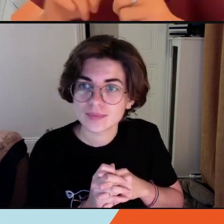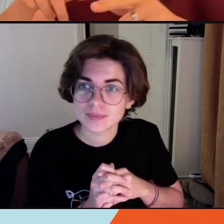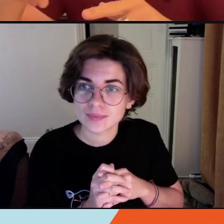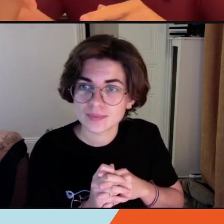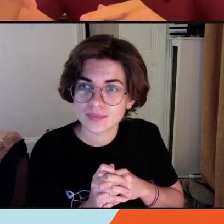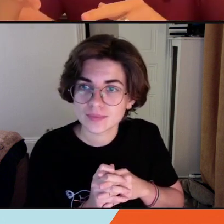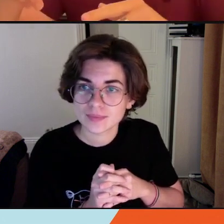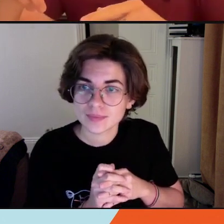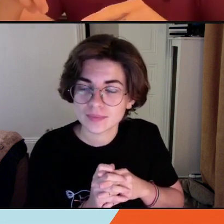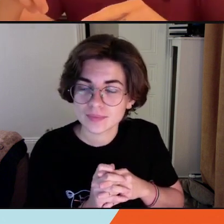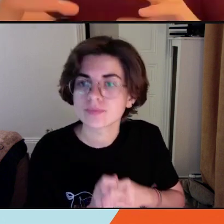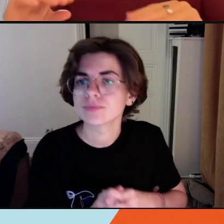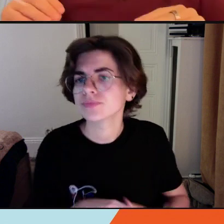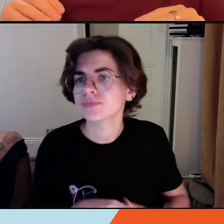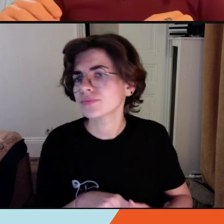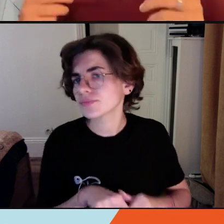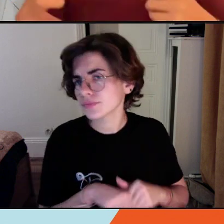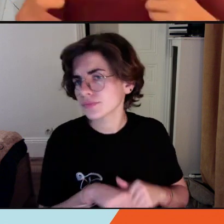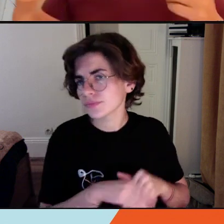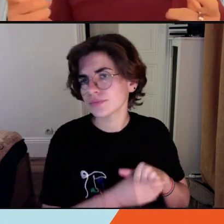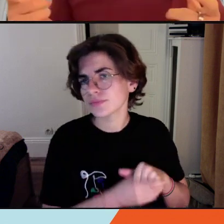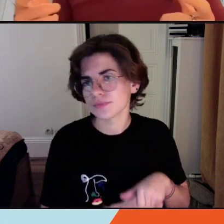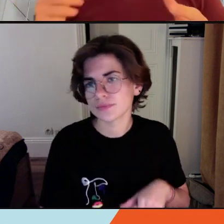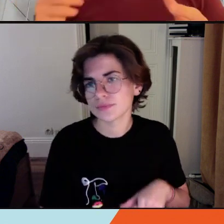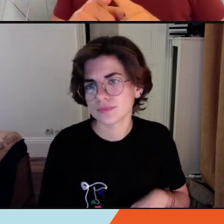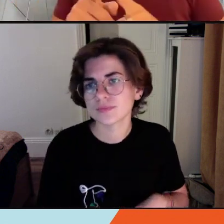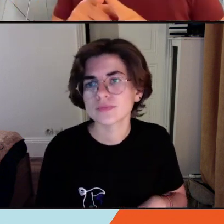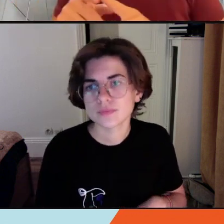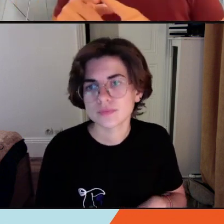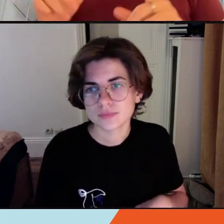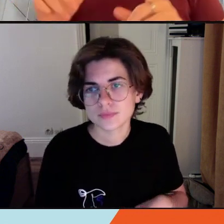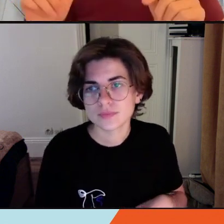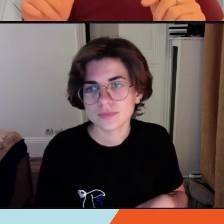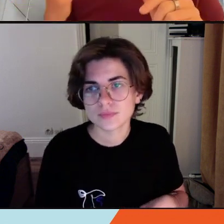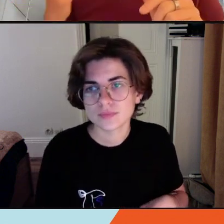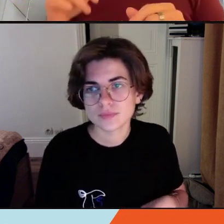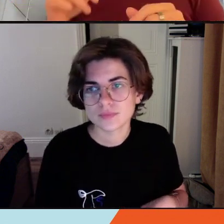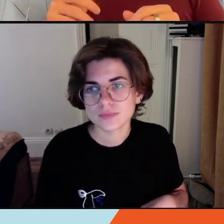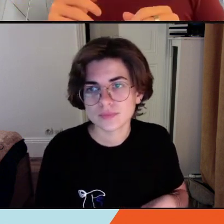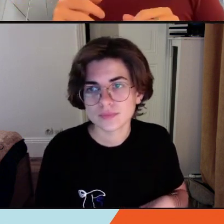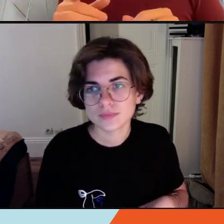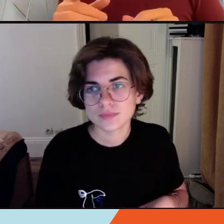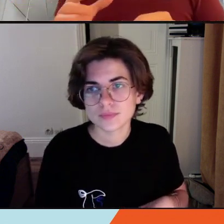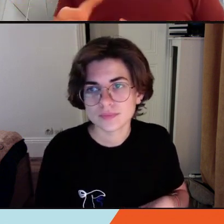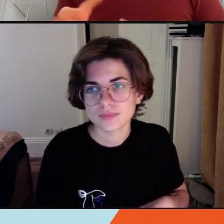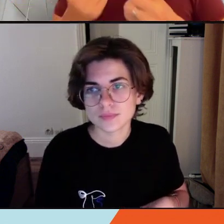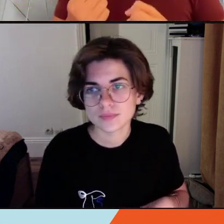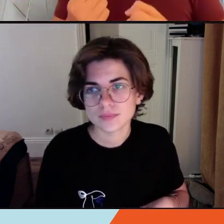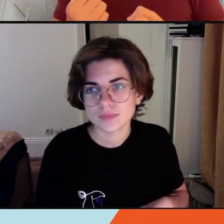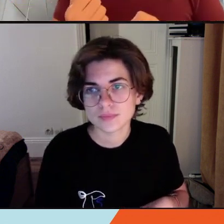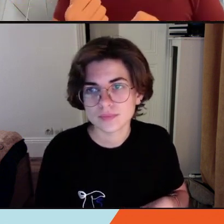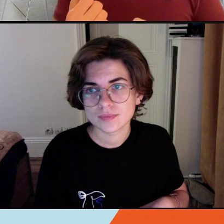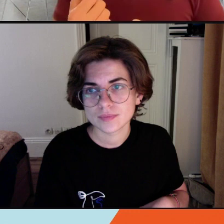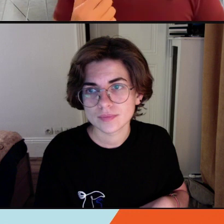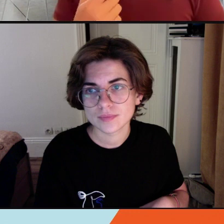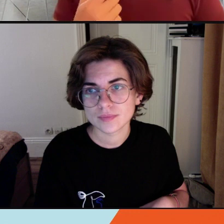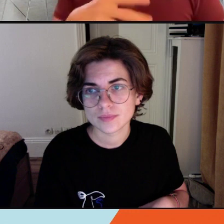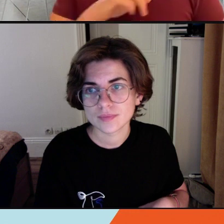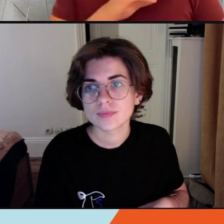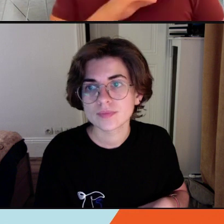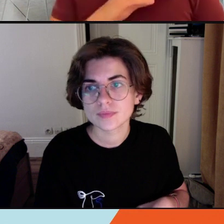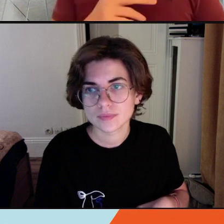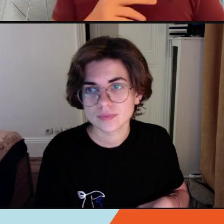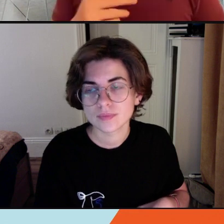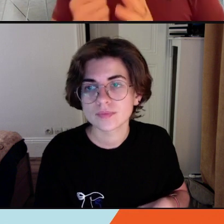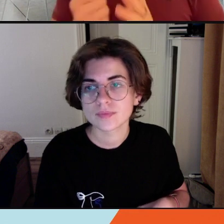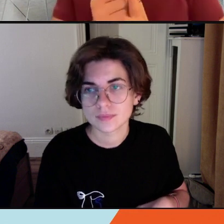choses concrètement. Les entreprises sont aussi là pour prendre en charge la responsabilité,